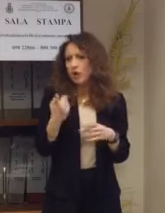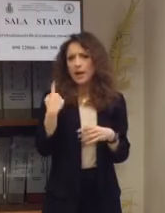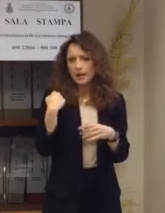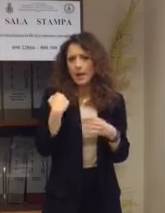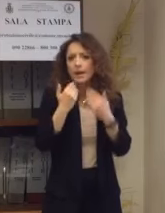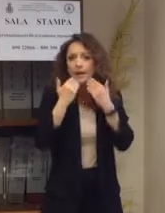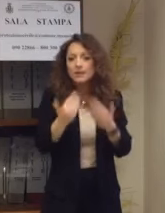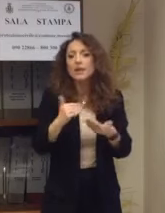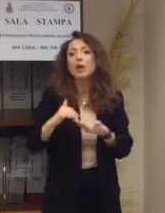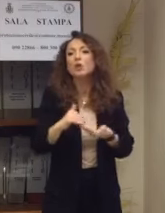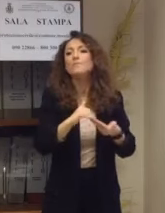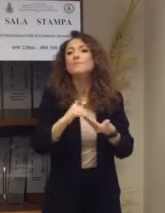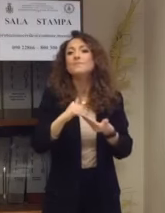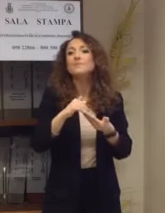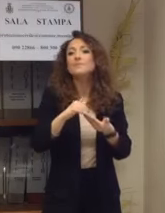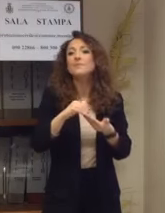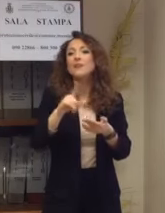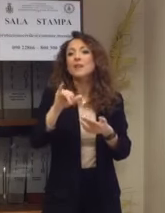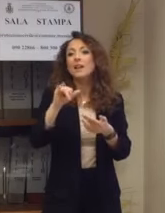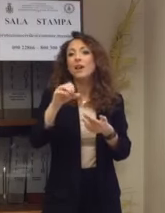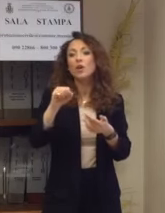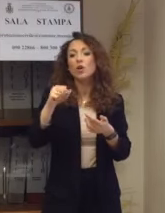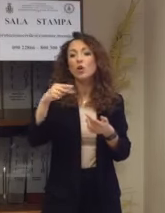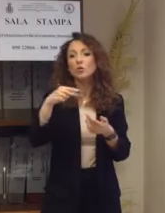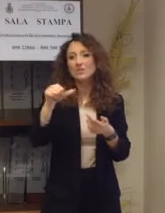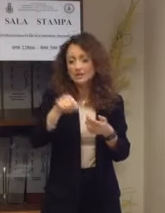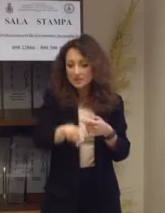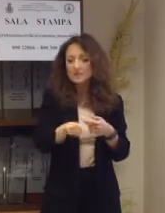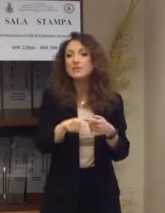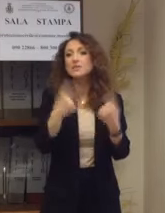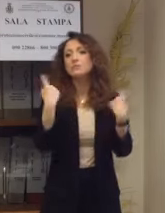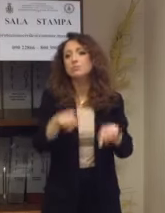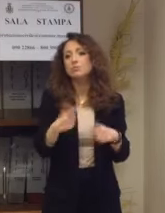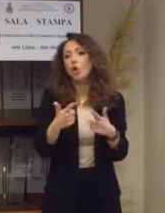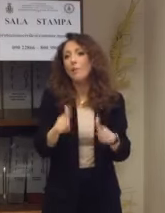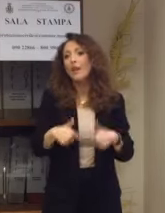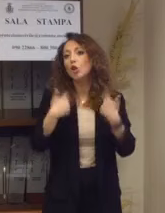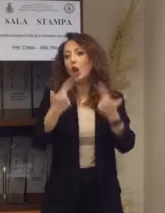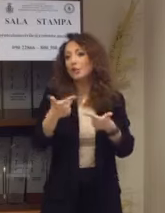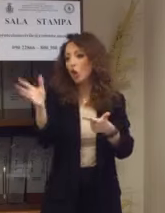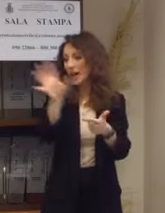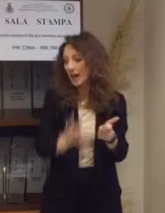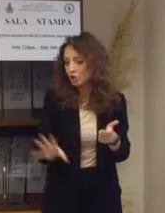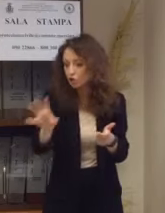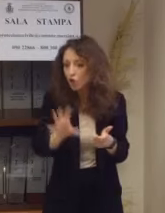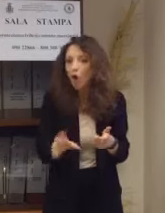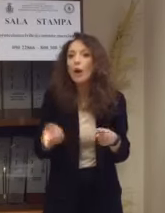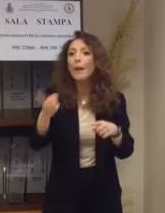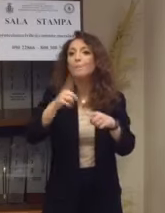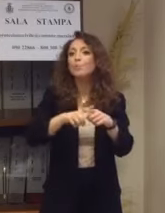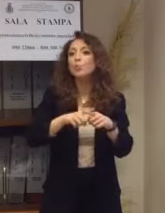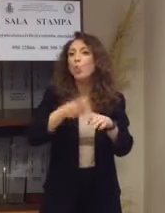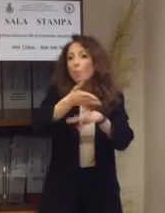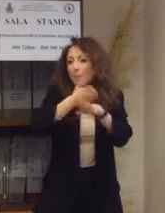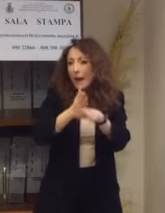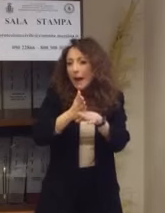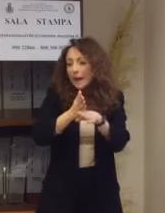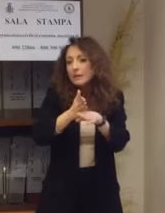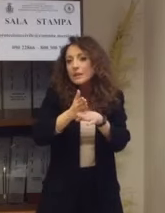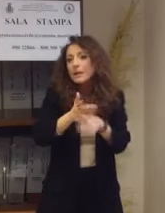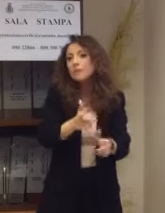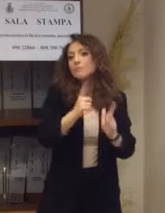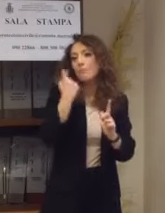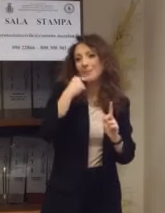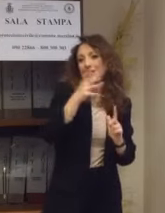l'assessore Calafiore per la donazione che hanno fatto a livello regionale, poi hanno destinato una quota per Messina e